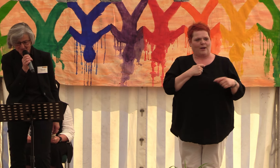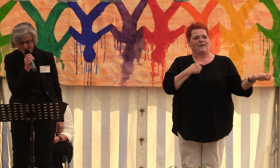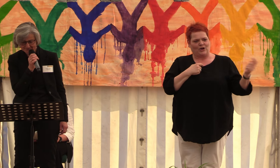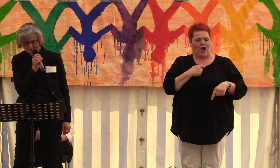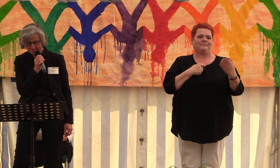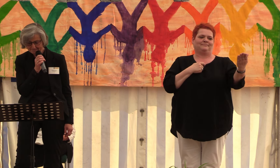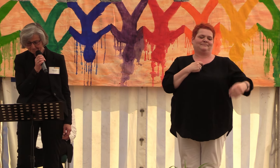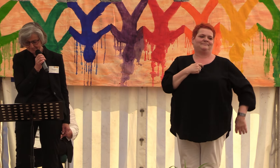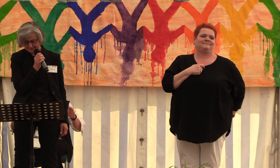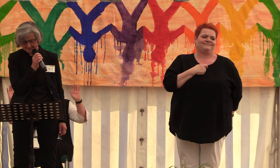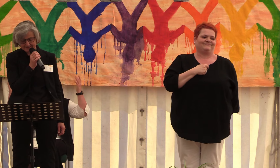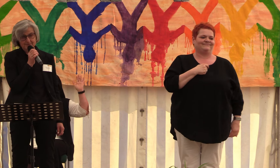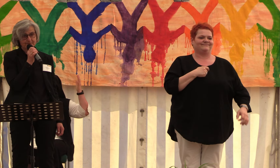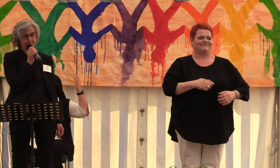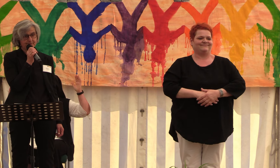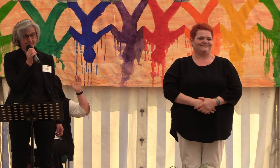Sommerfest.